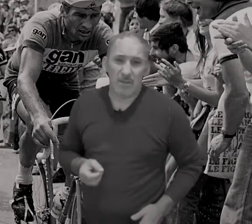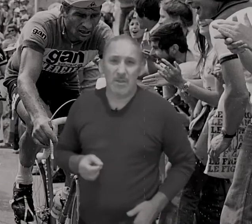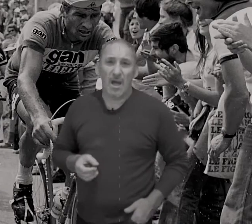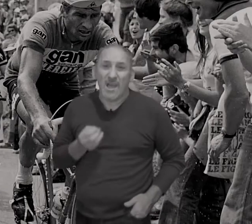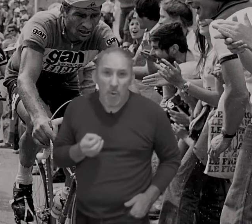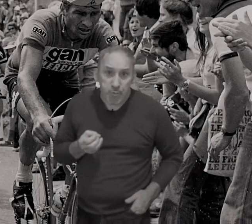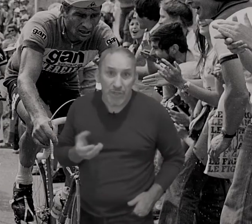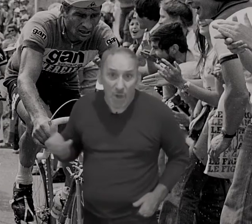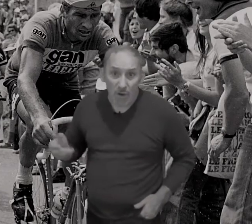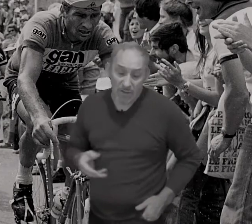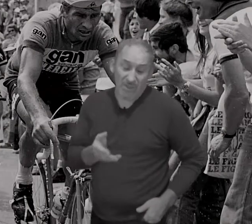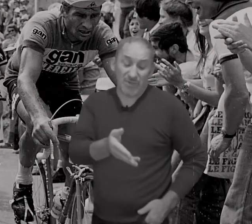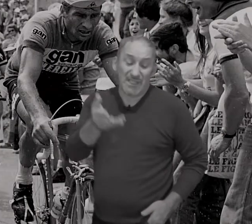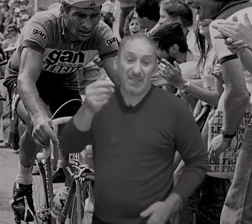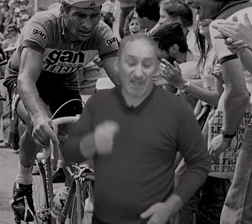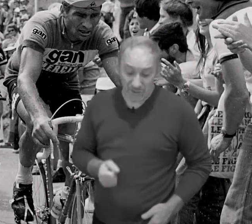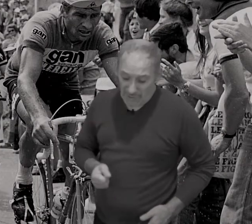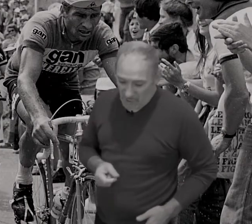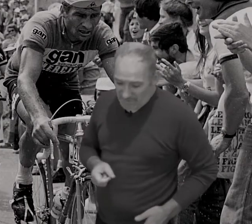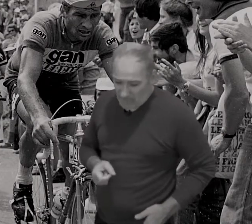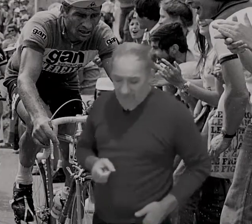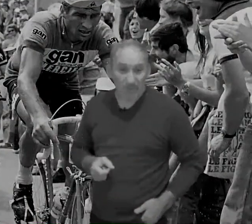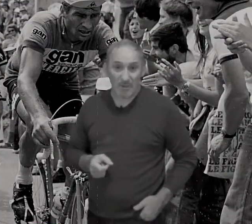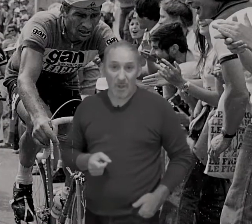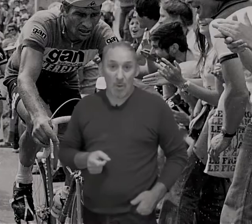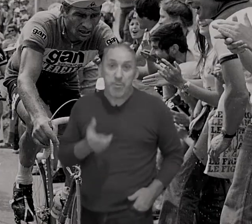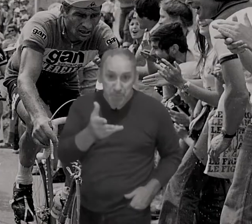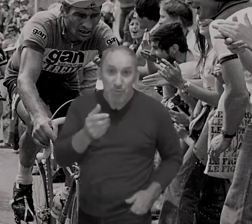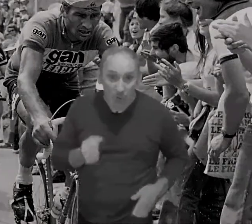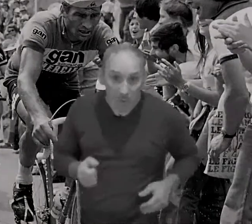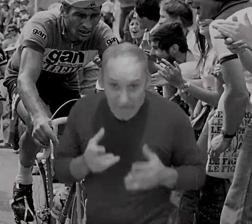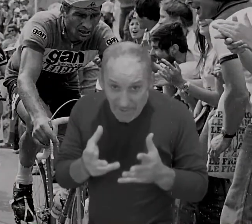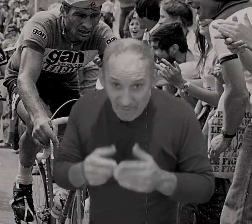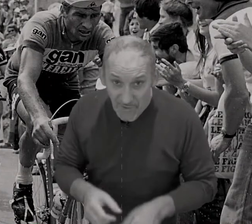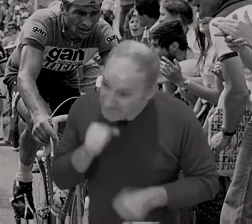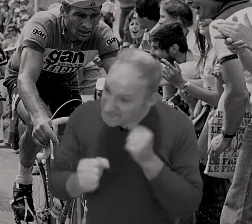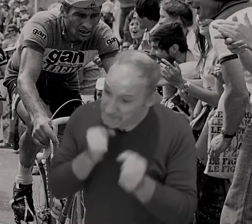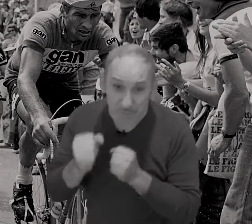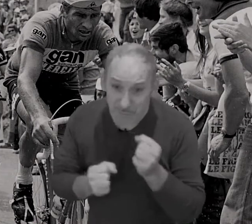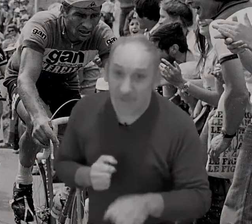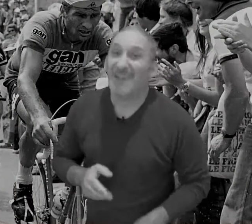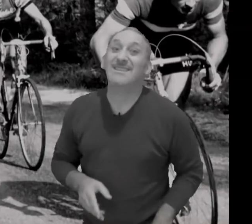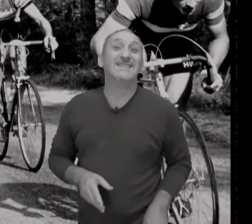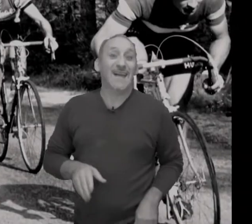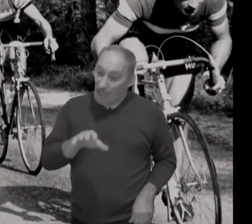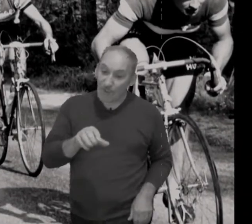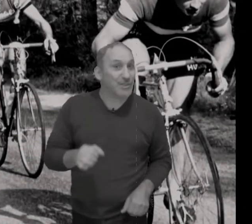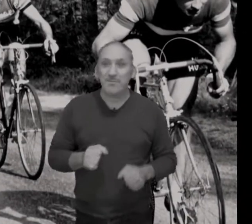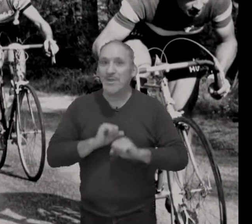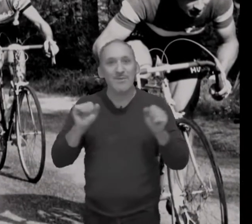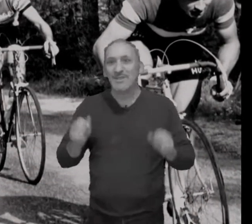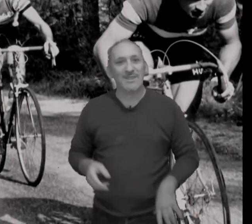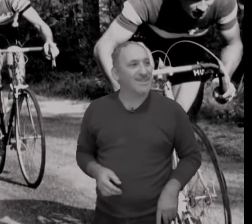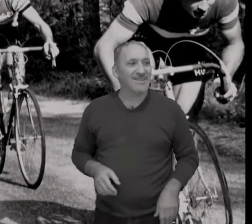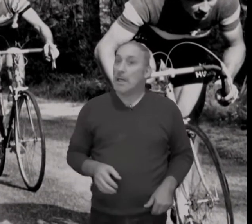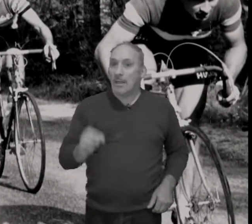France. Raymond Poulidor, il nous a quittés à l'âge de 83 ans. Poupou, comme on l'appelait en France. Vas-y, Poupou. Ah, quand j'étais